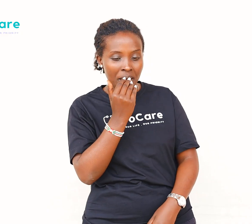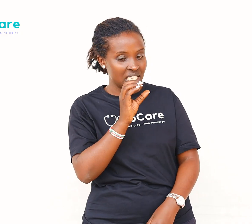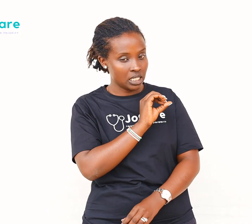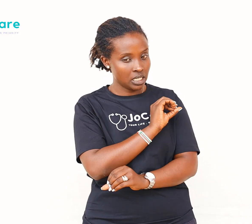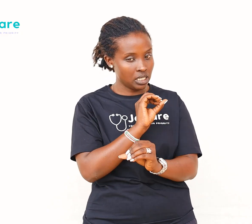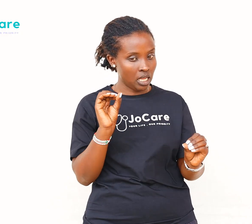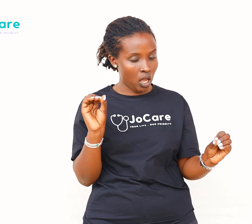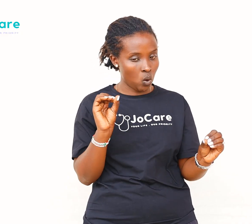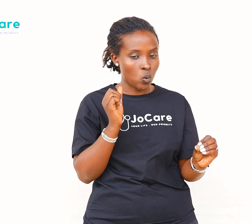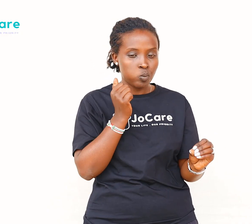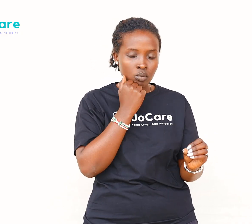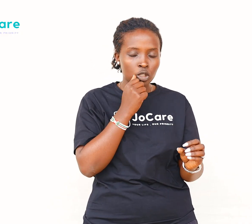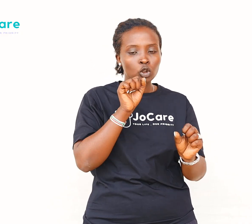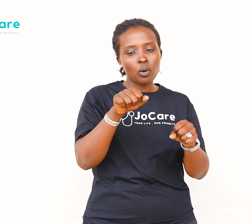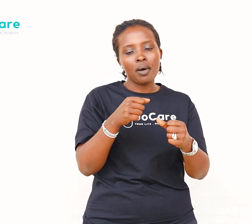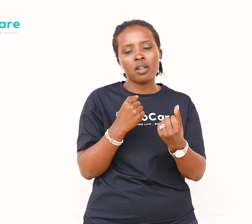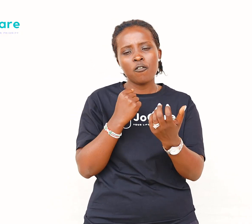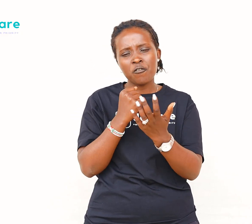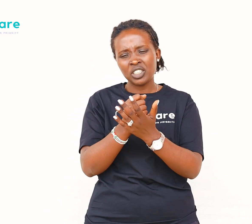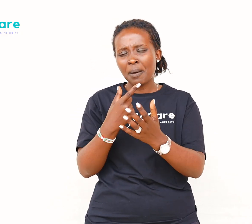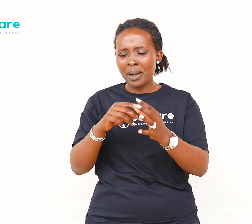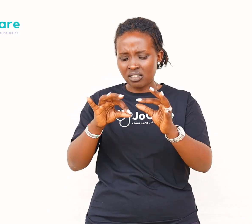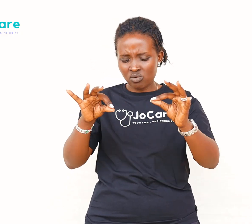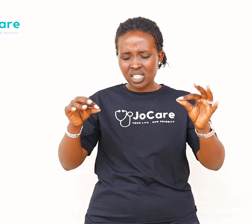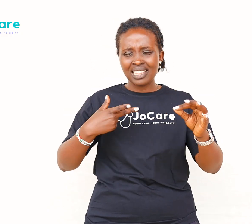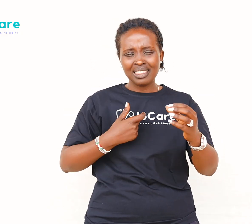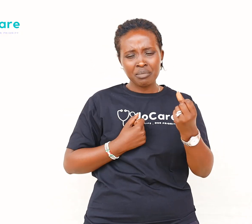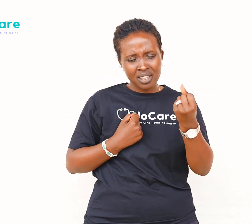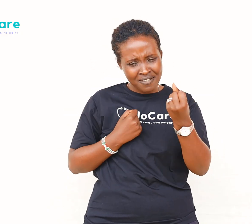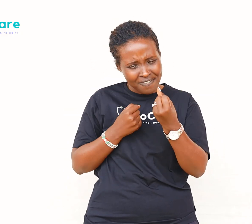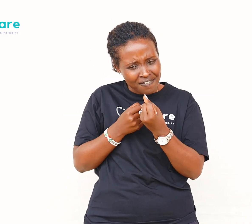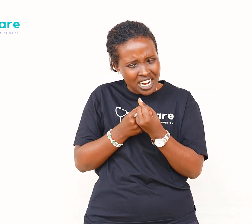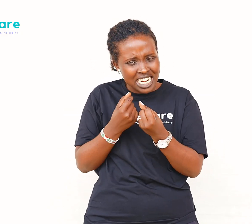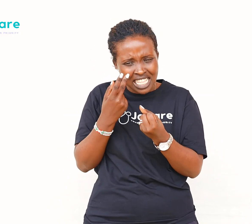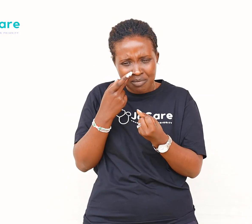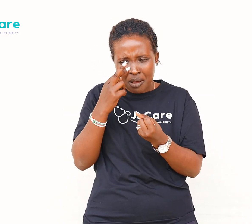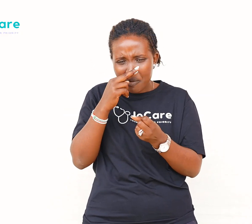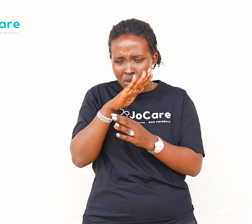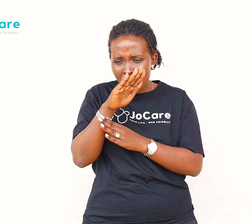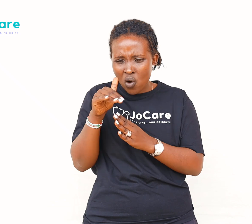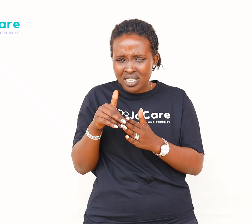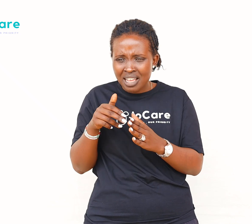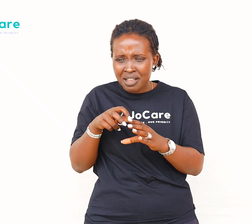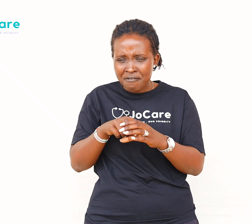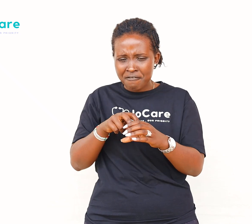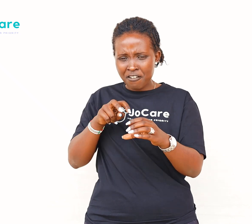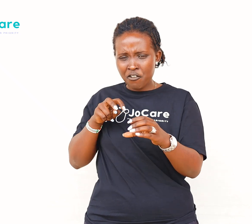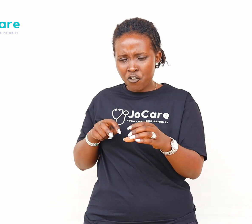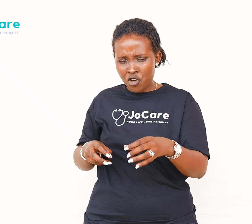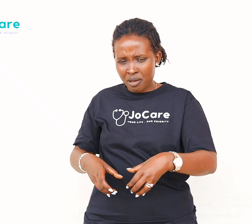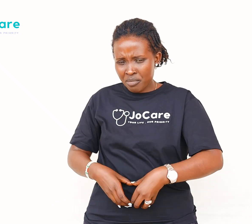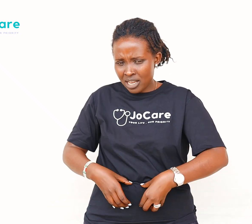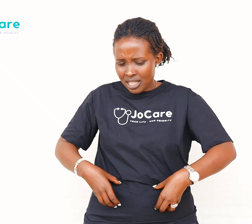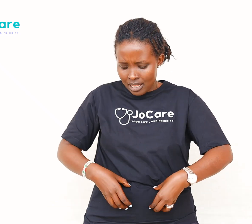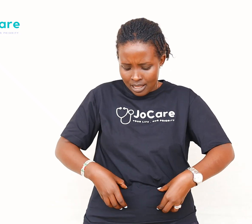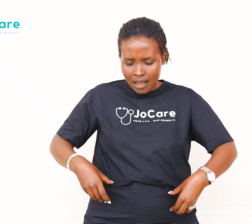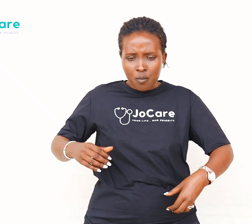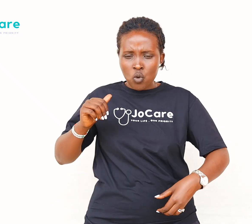Udutambaro umuntu ashobora gukoresha tukaba twarinda ko bya bindi bisohoka bivuye muri nyababyeyi y'umukobwa cyangwa se